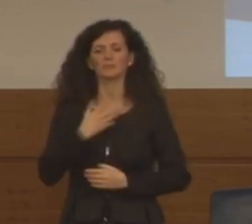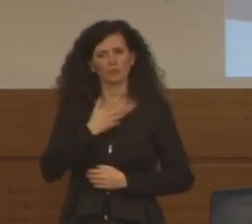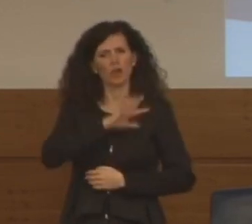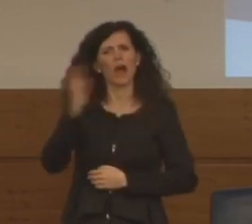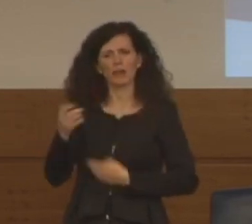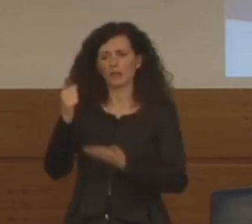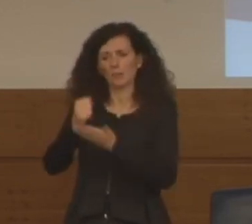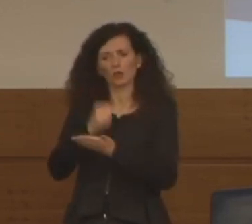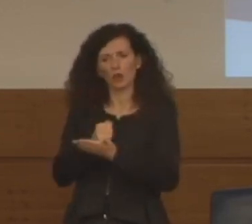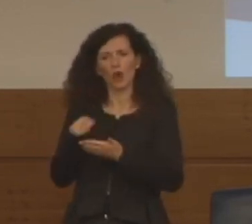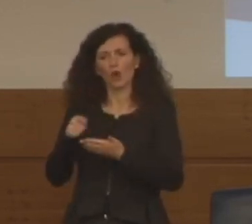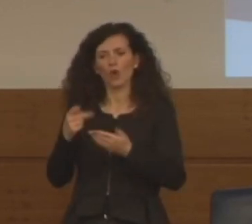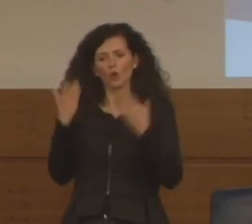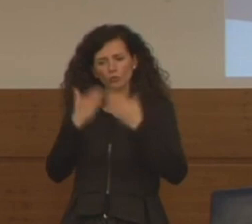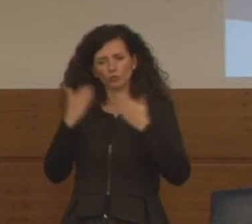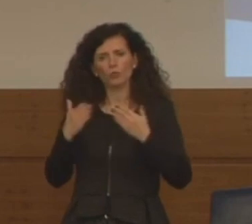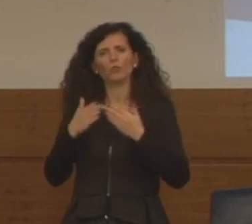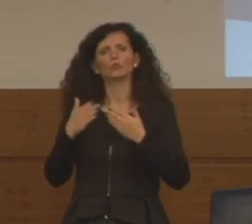di studi sperimentali